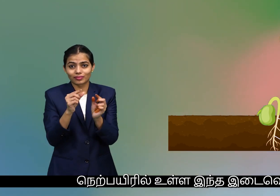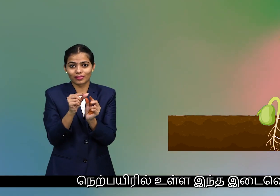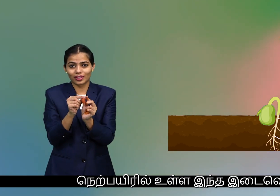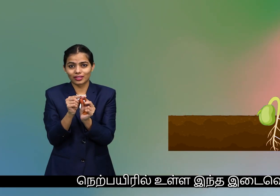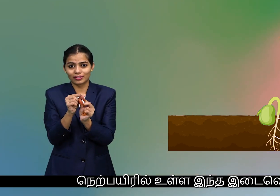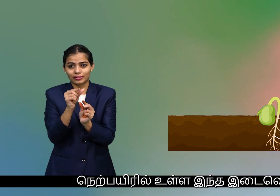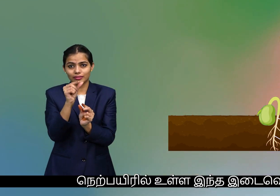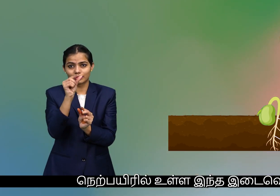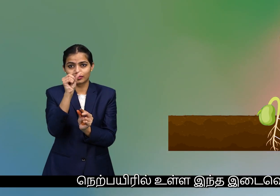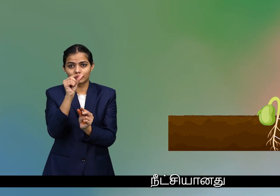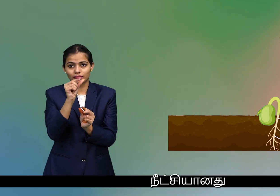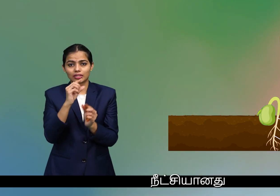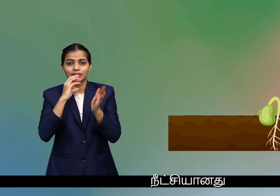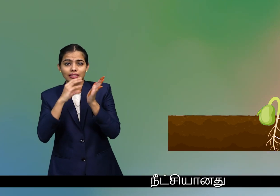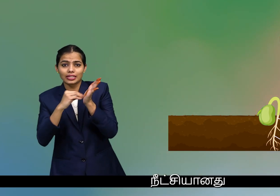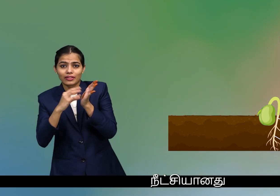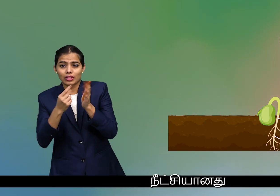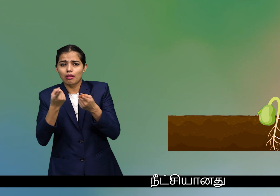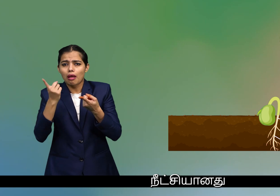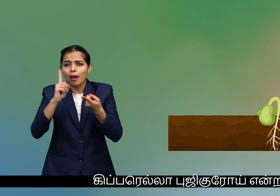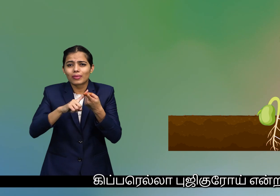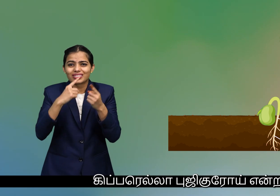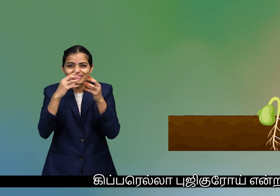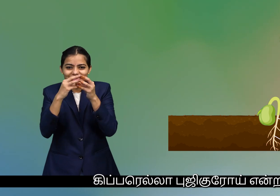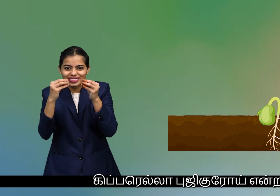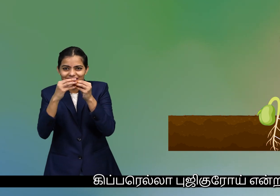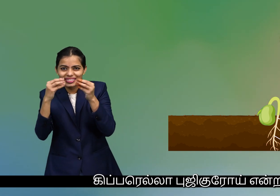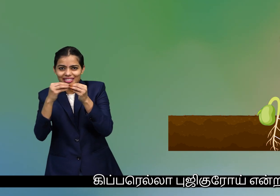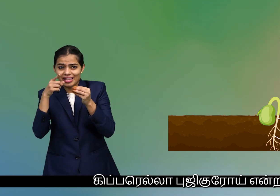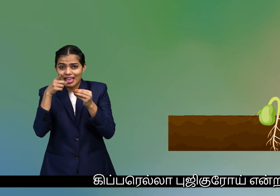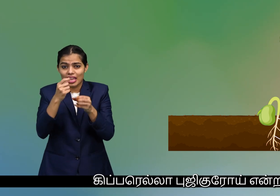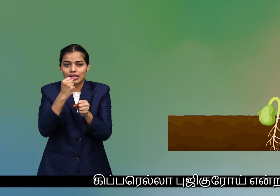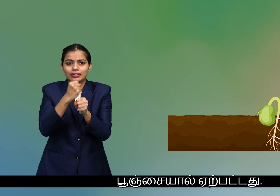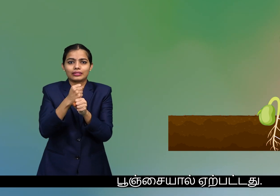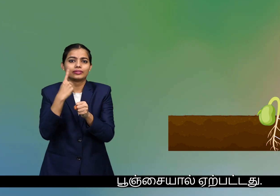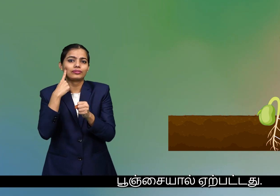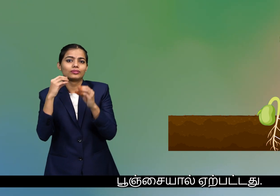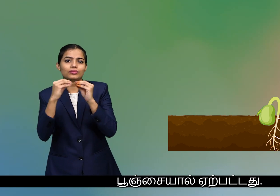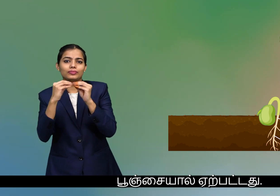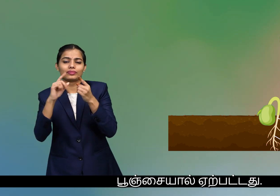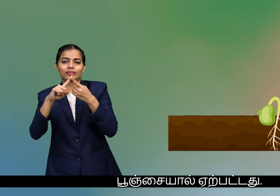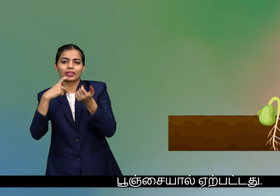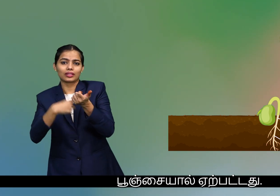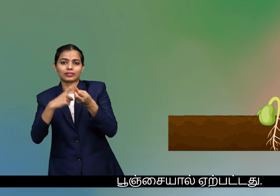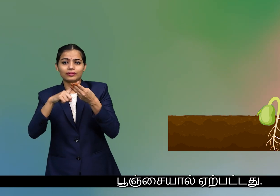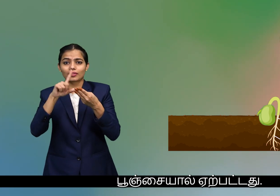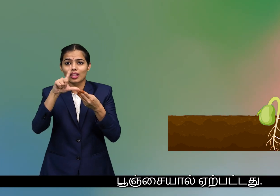நெற்பயிர்களில் உள்ள இந்த இடைவெளி நீட்சியானது கிப்ரில்லா ஃபியூஜிகுரோய் என்ற பூஞ்சையால்